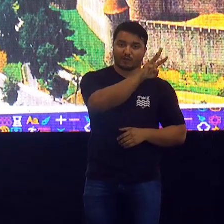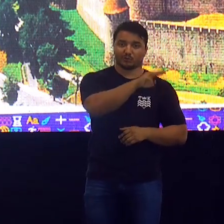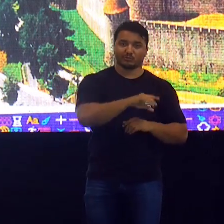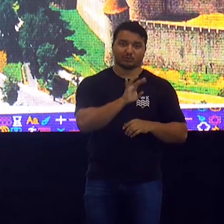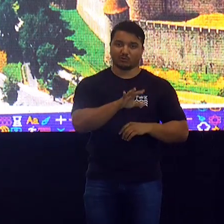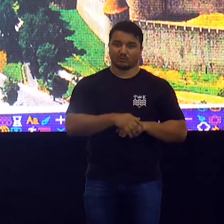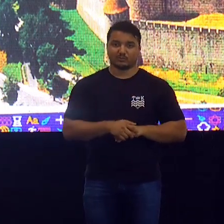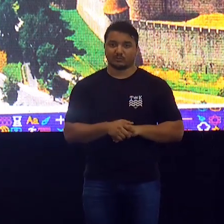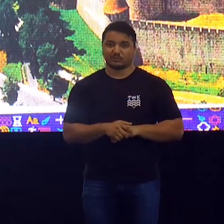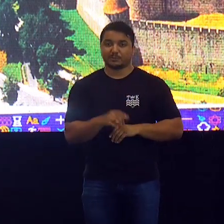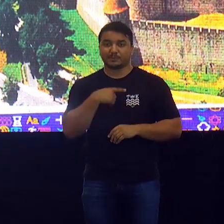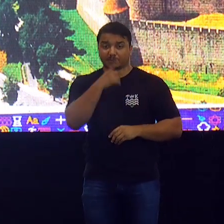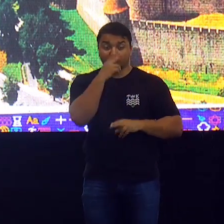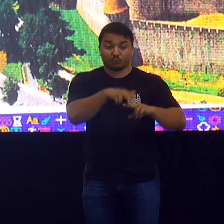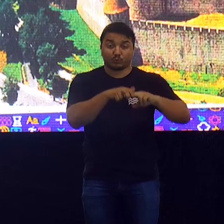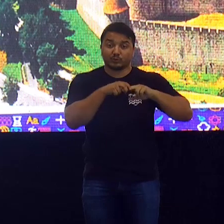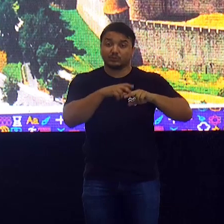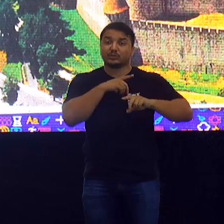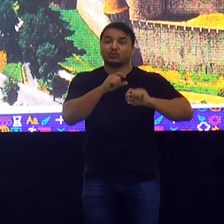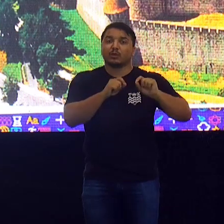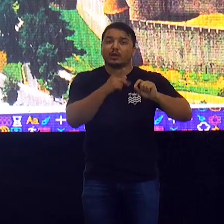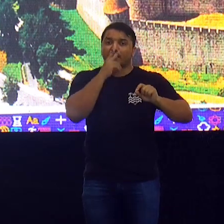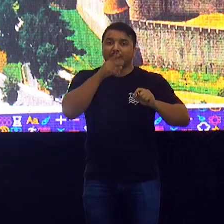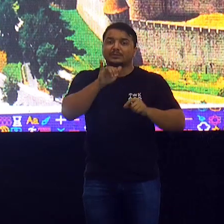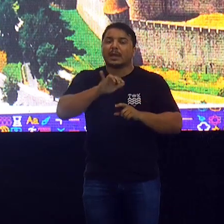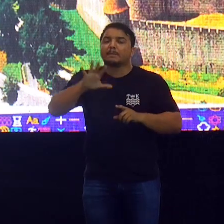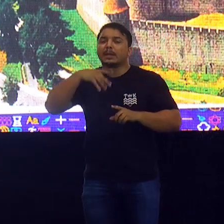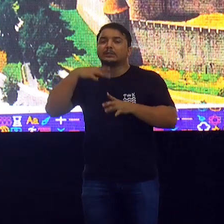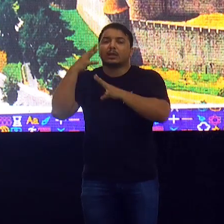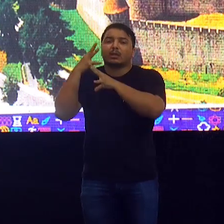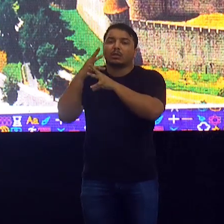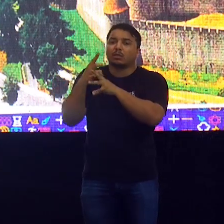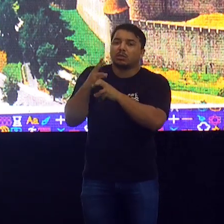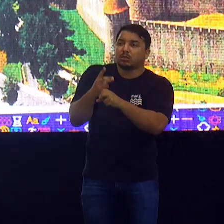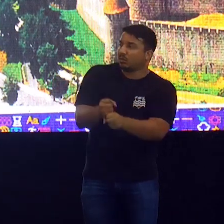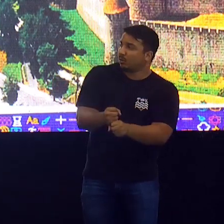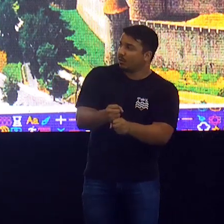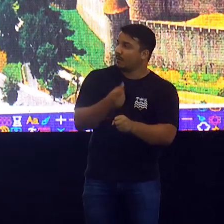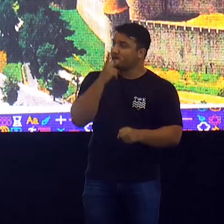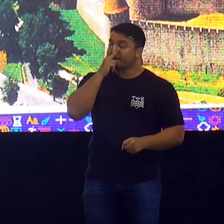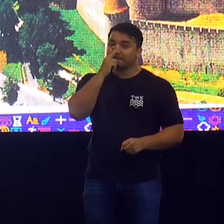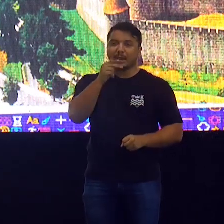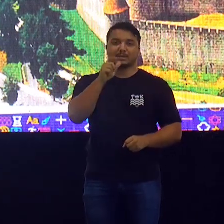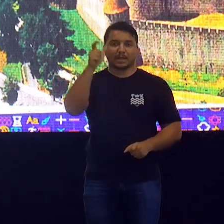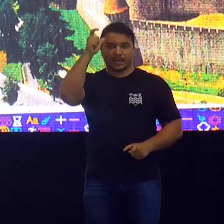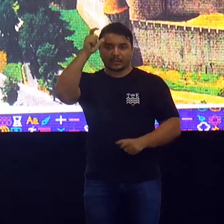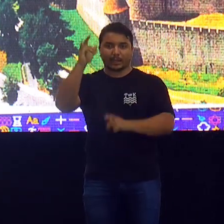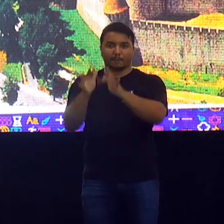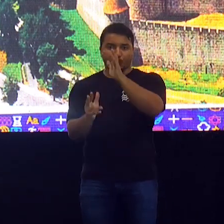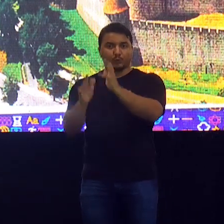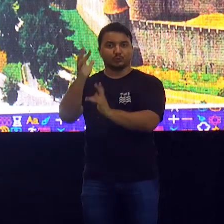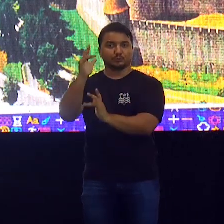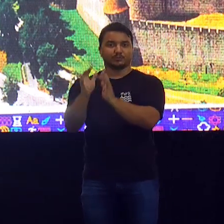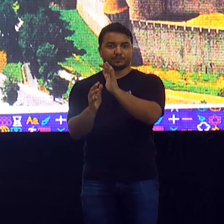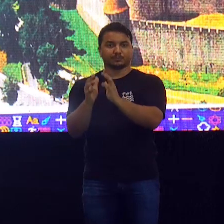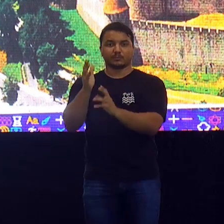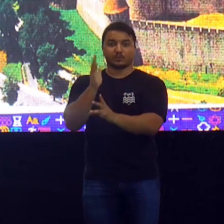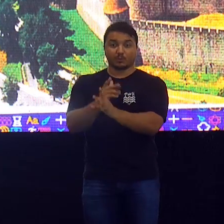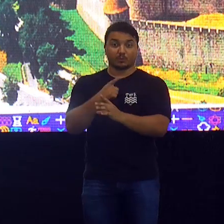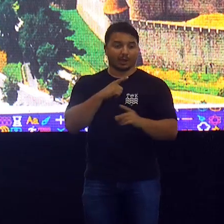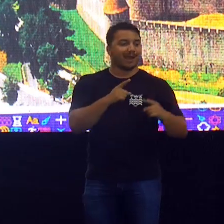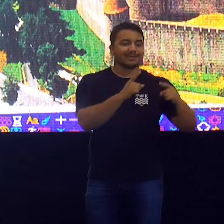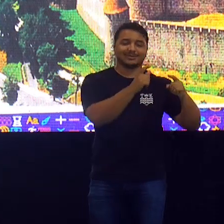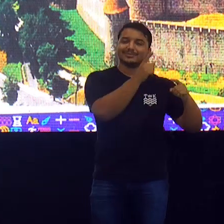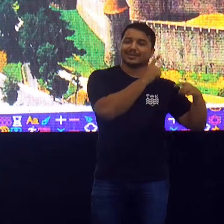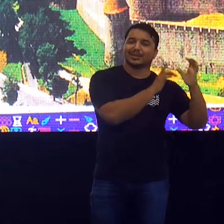viking, ela foi uma imagem construída para parecer com o demônio. Porque o elemento da mitologia cristã